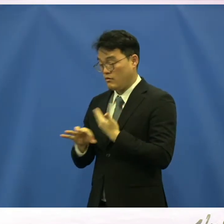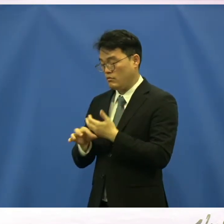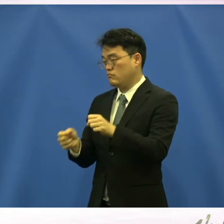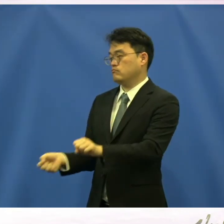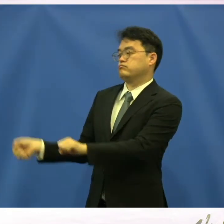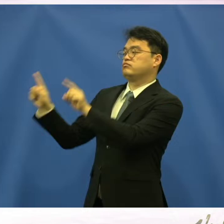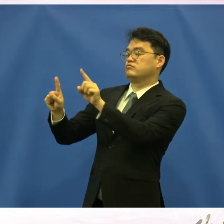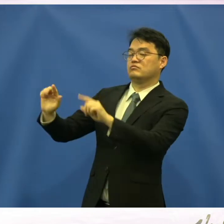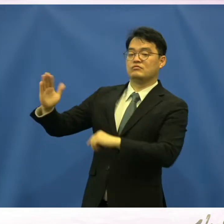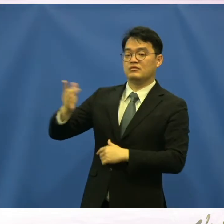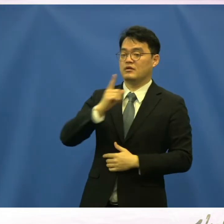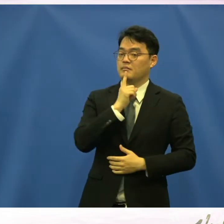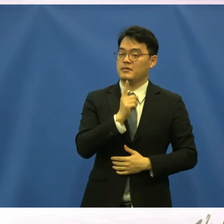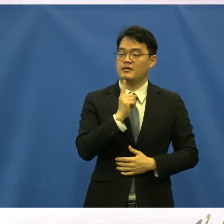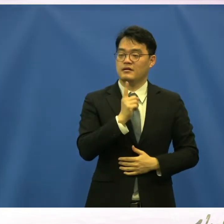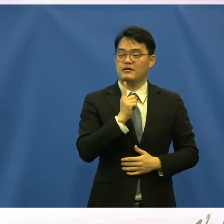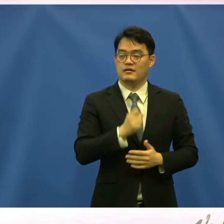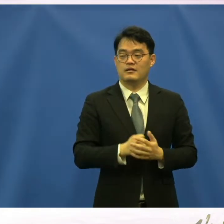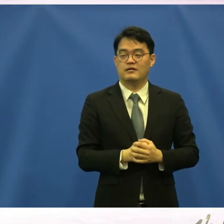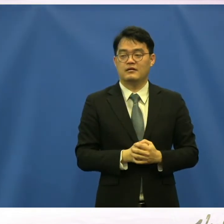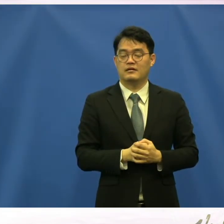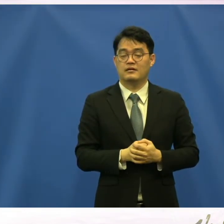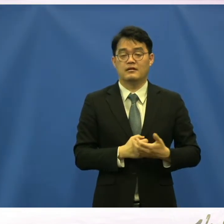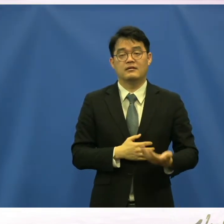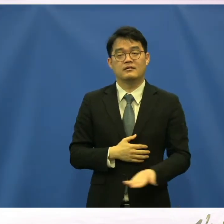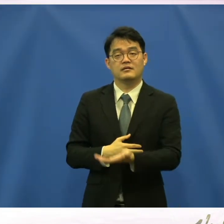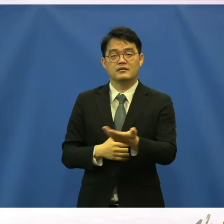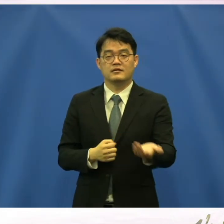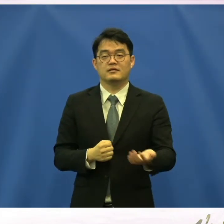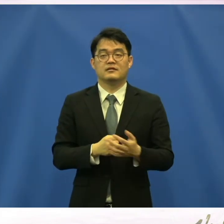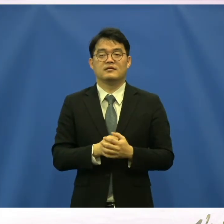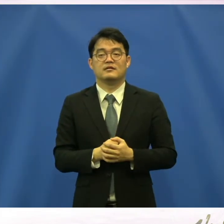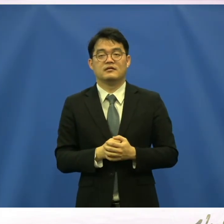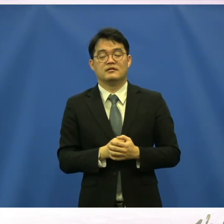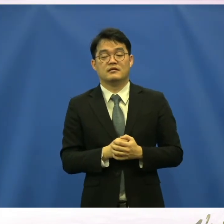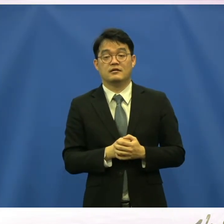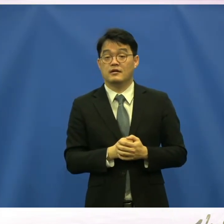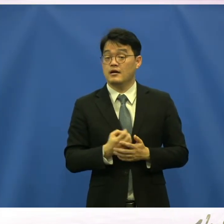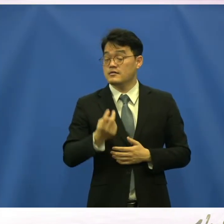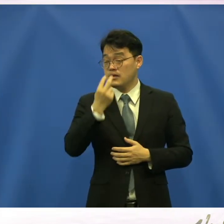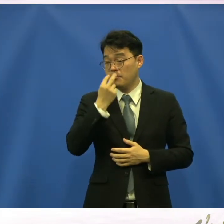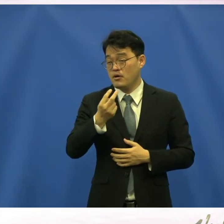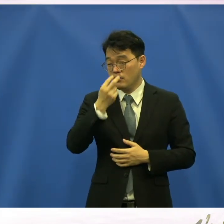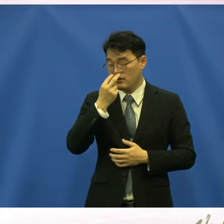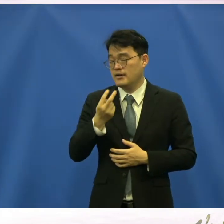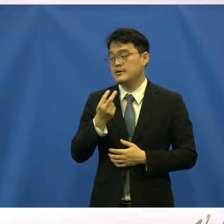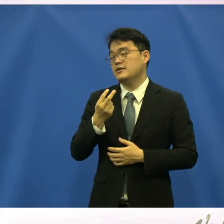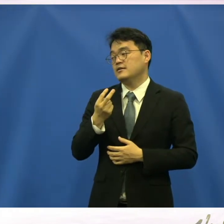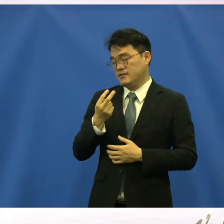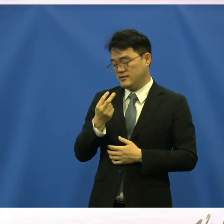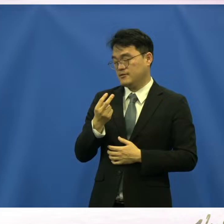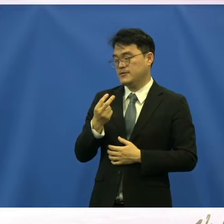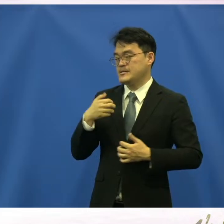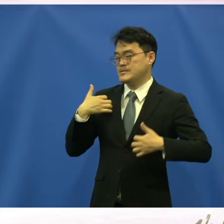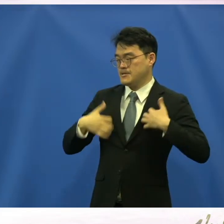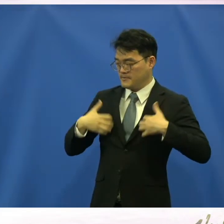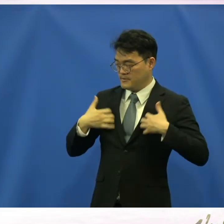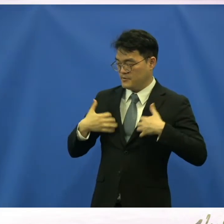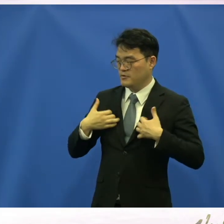그래서 생명을 얻고자 하는 자는 잃는다. 잃고자 해야 얻는다. 이게 이제